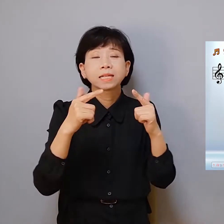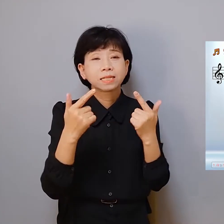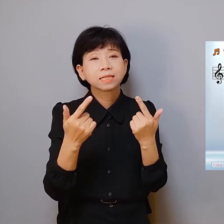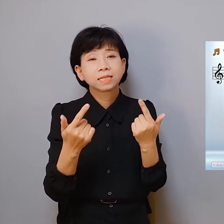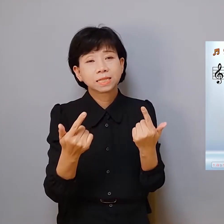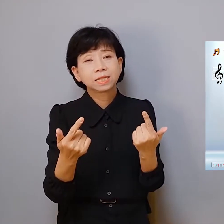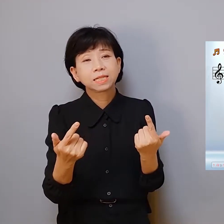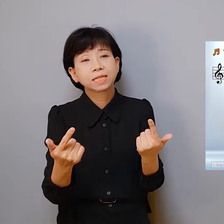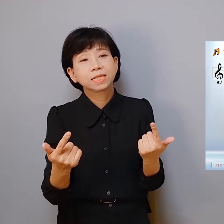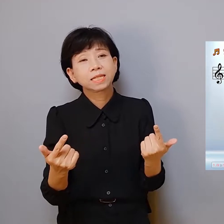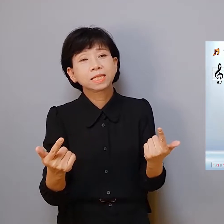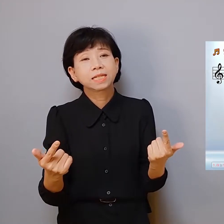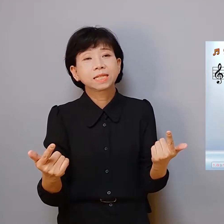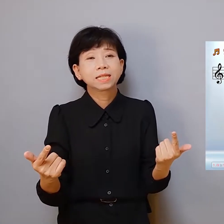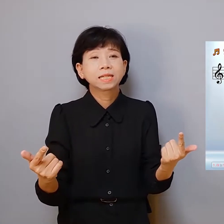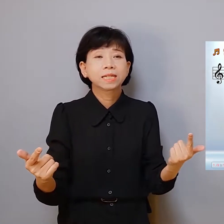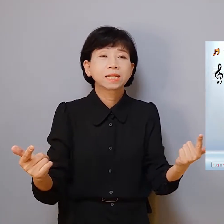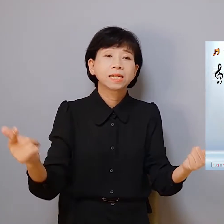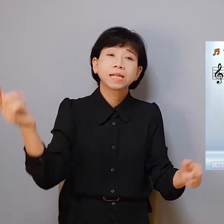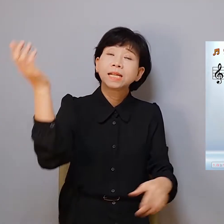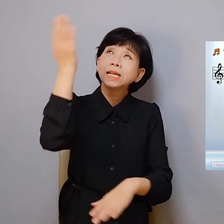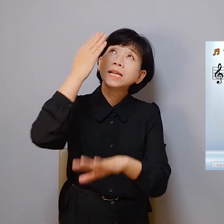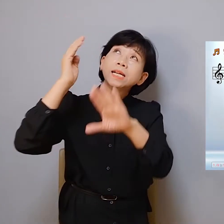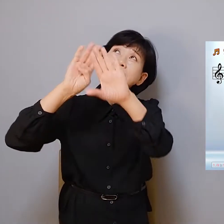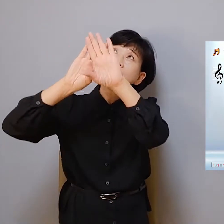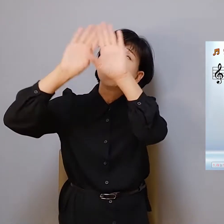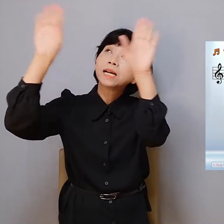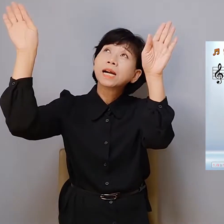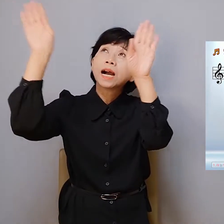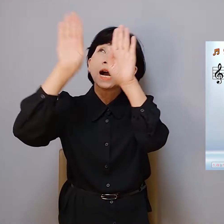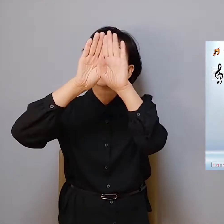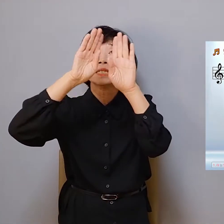꺼지지 않으니